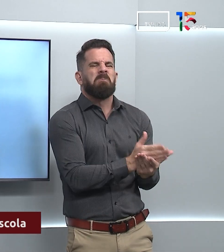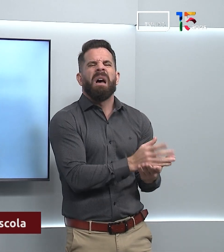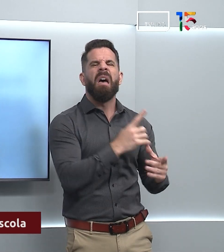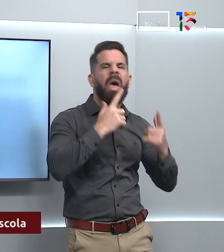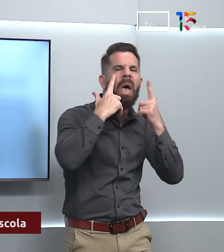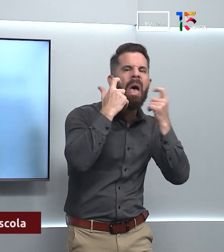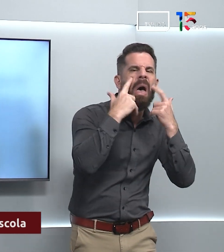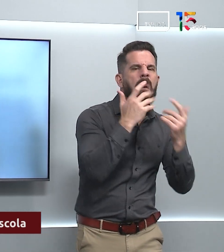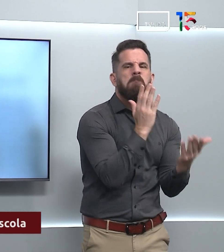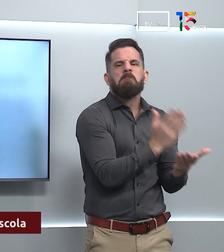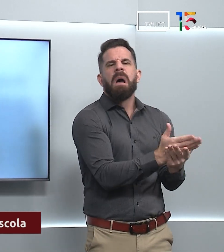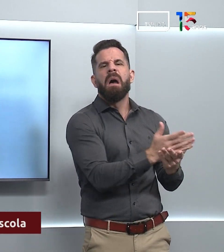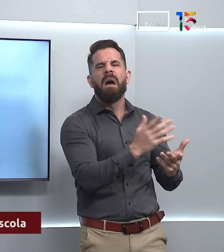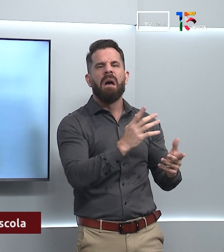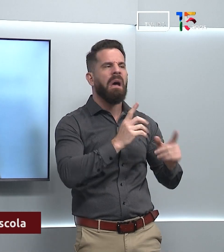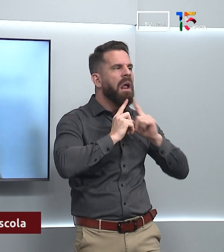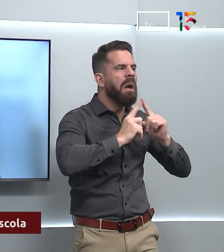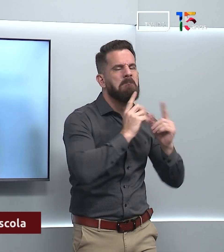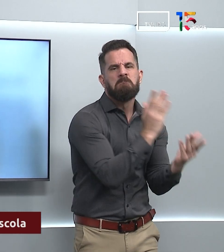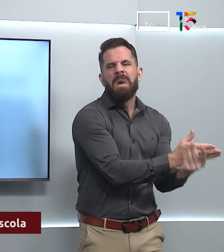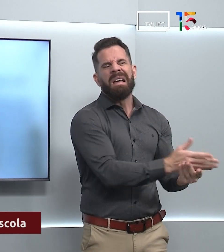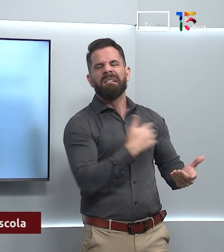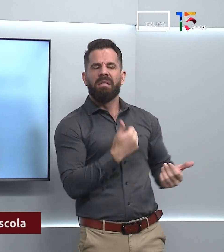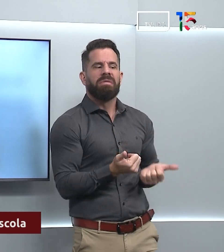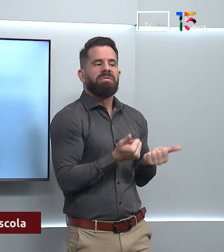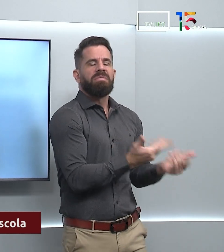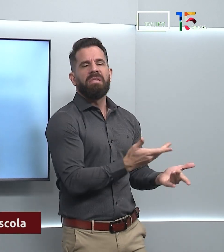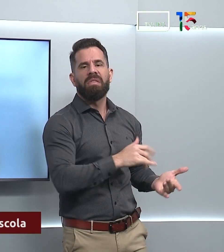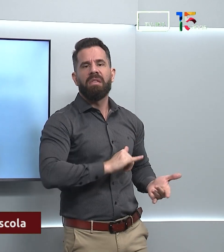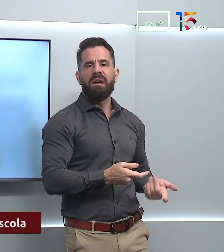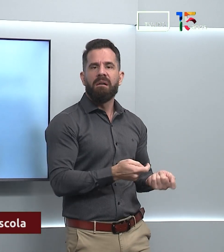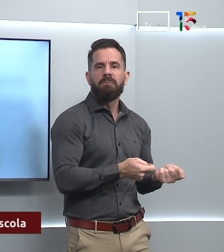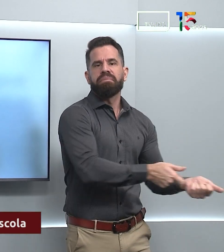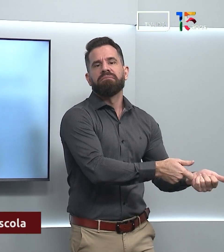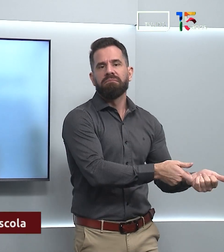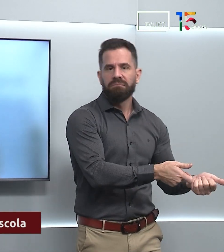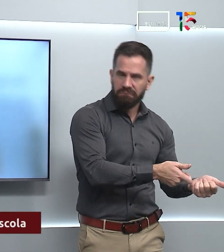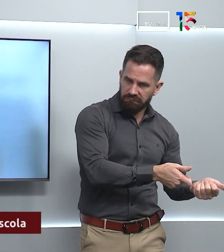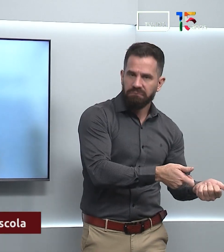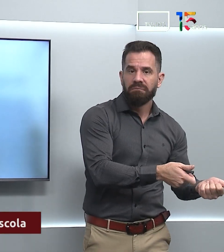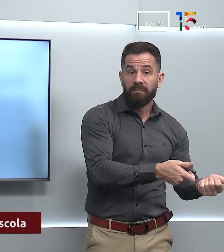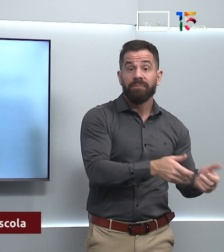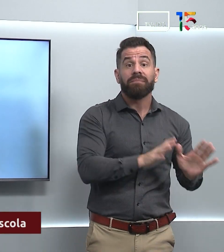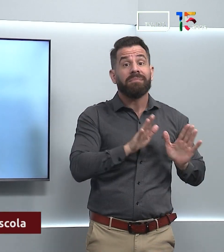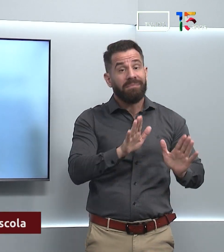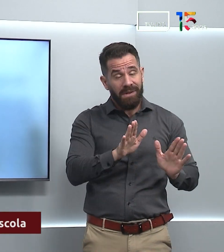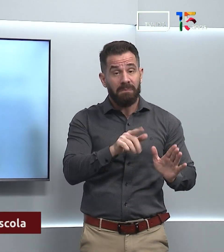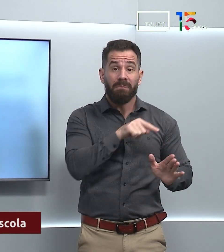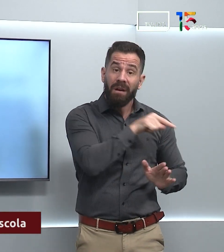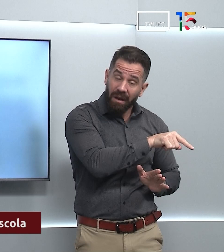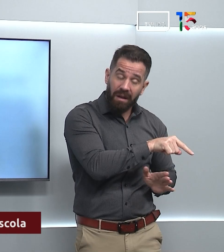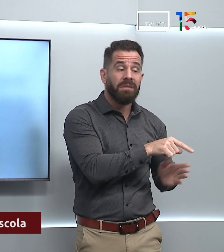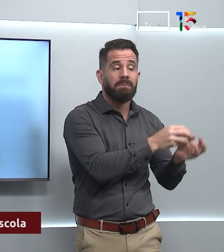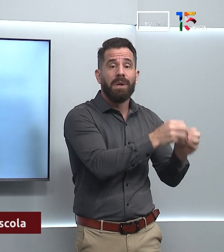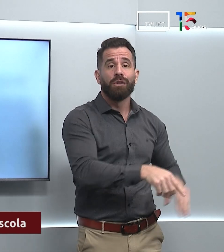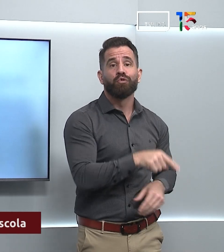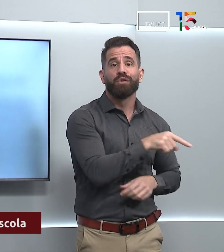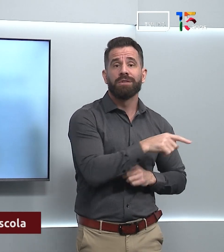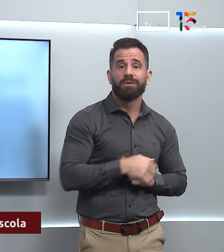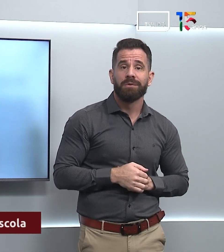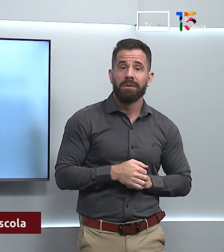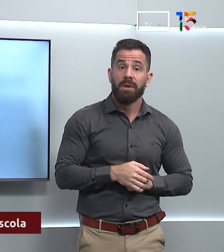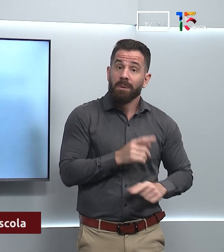dependendo, não tenha ali uma ação de ficar entediada. Mas isso é prejudicial, porque ali não é um